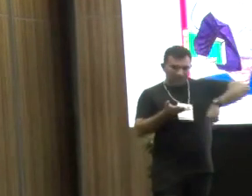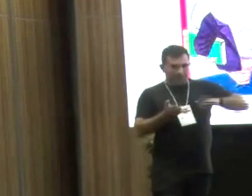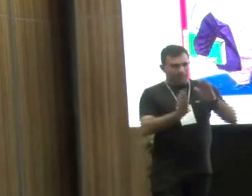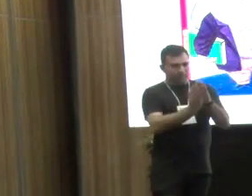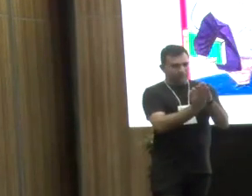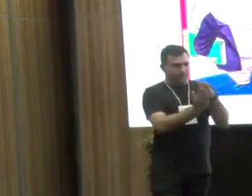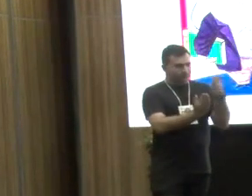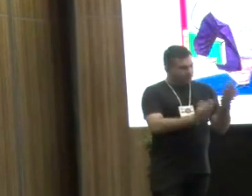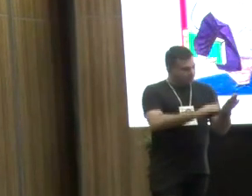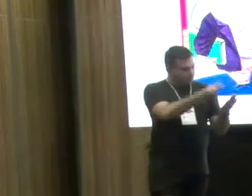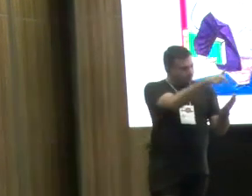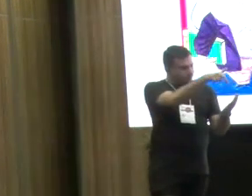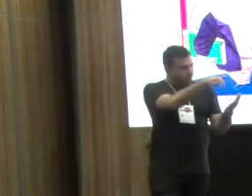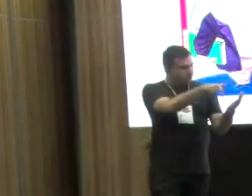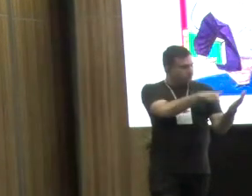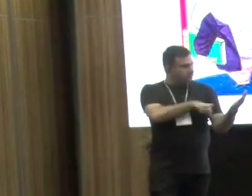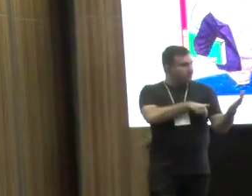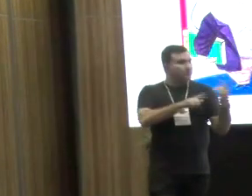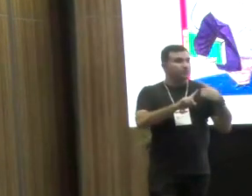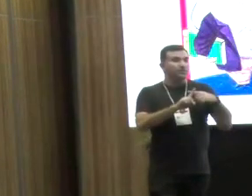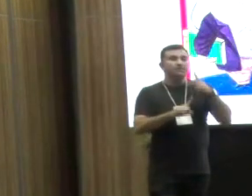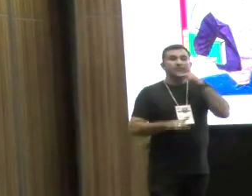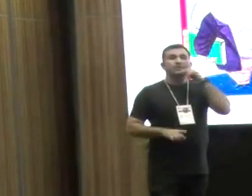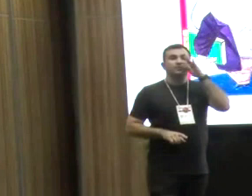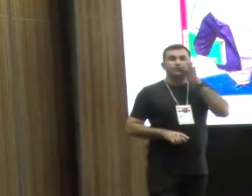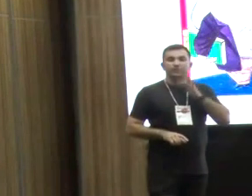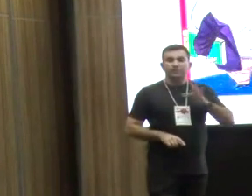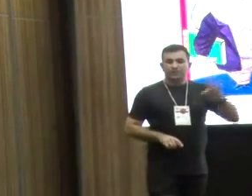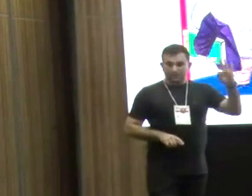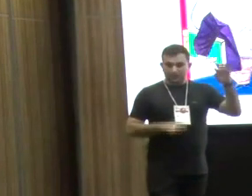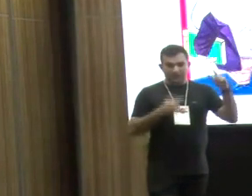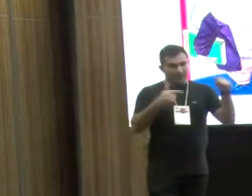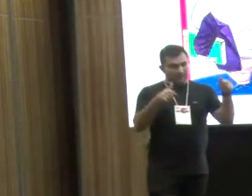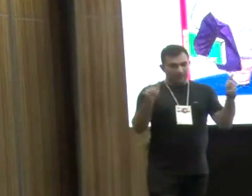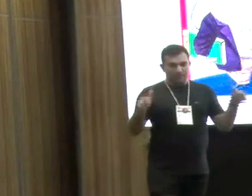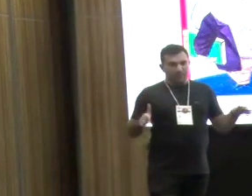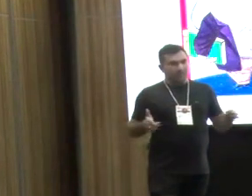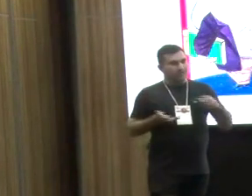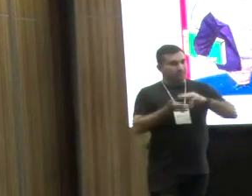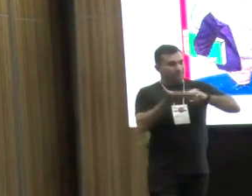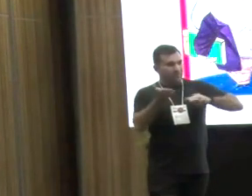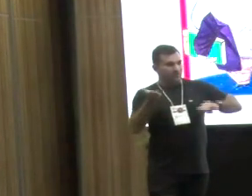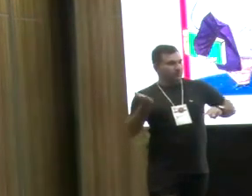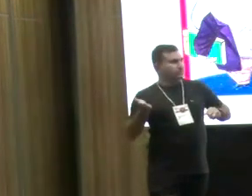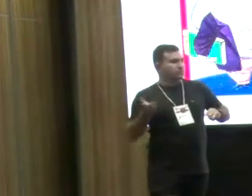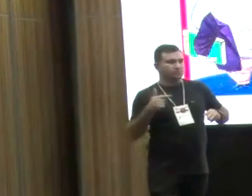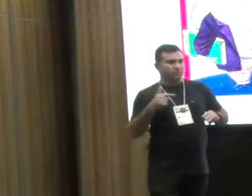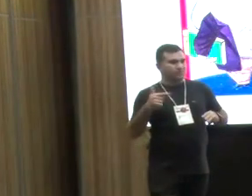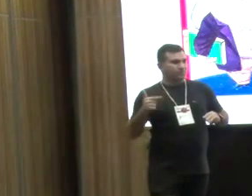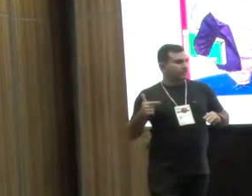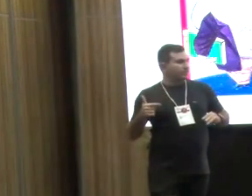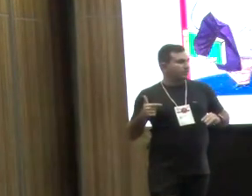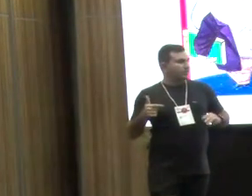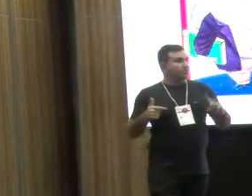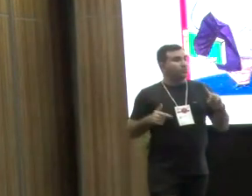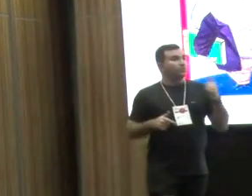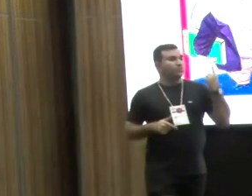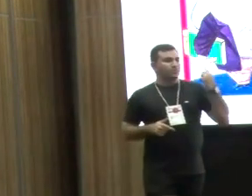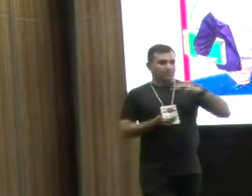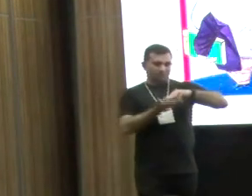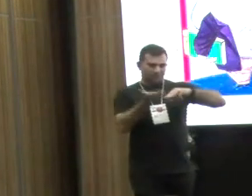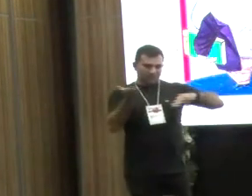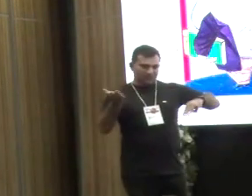Paulo Freire. Porque Paulo Freire não tem método para a educação básica. O único